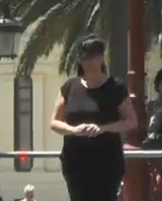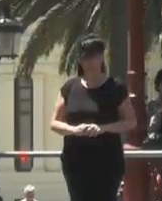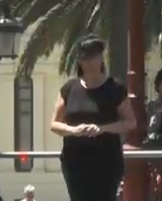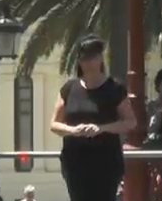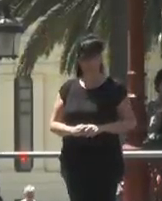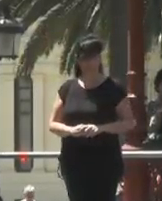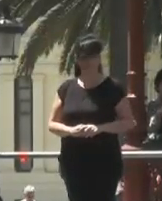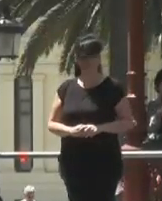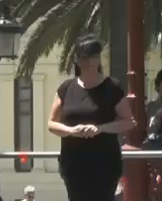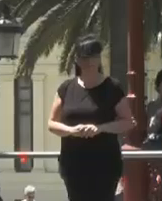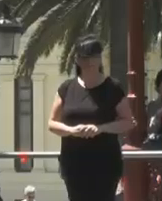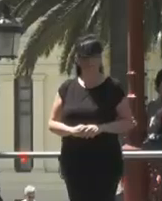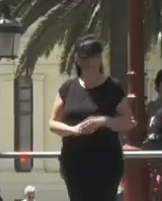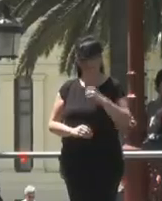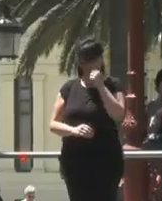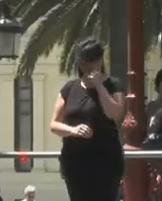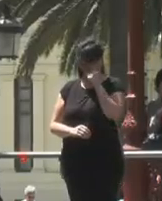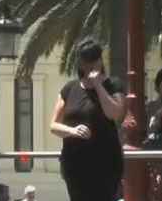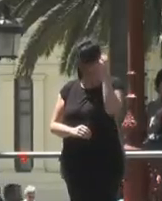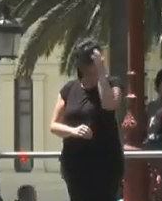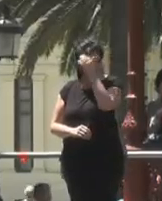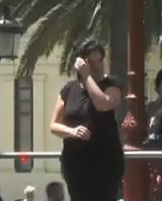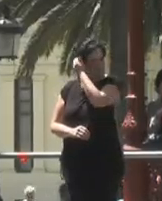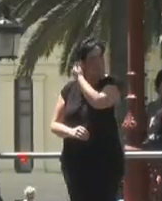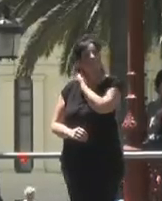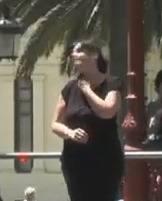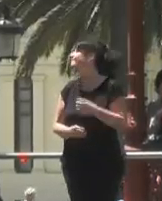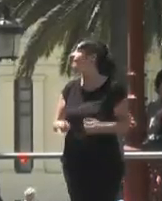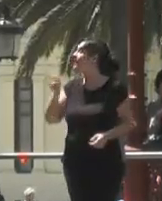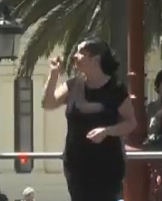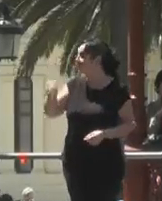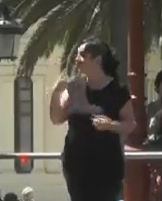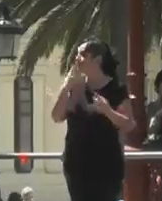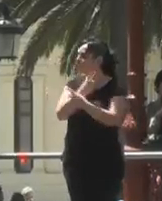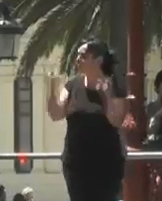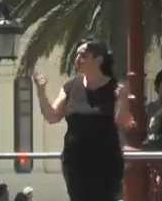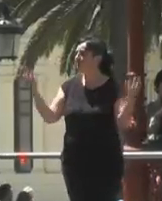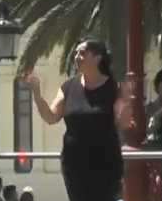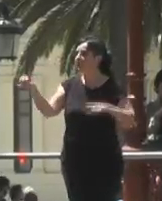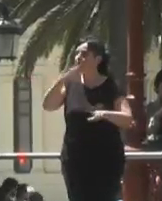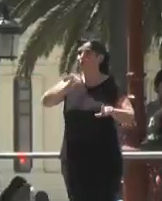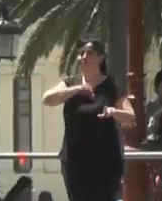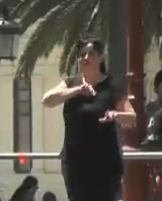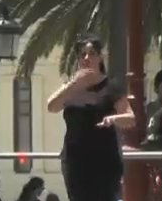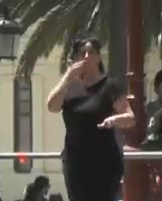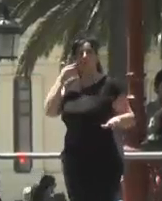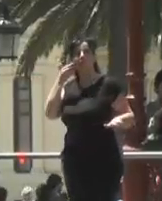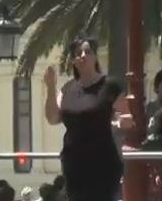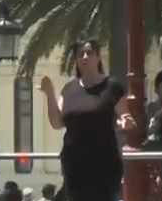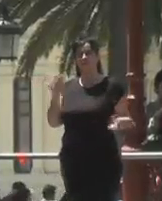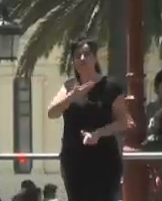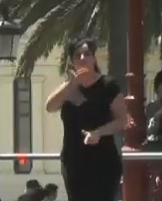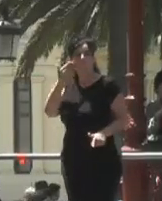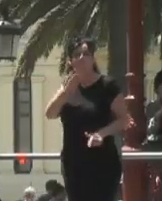Non te entendo. Vale. E lle dicimos tamén que estamos moi orgullosos de que estamos